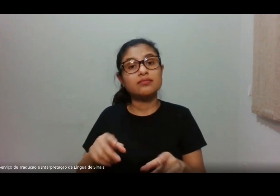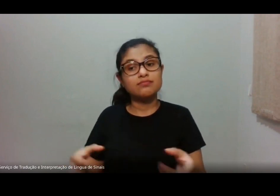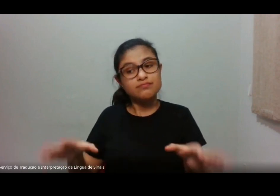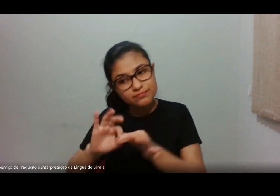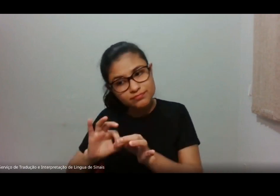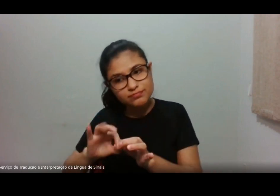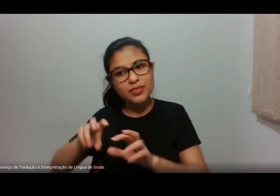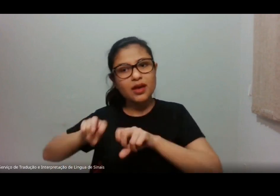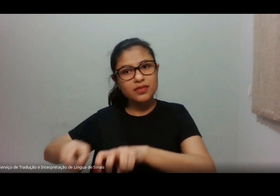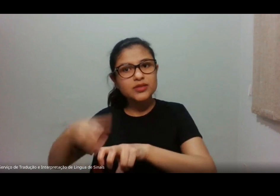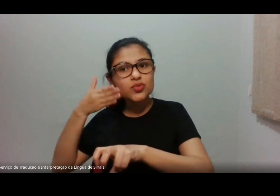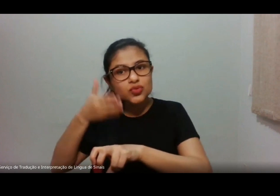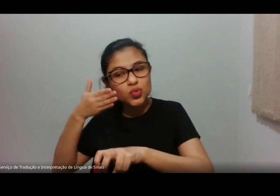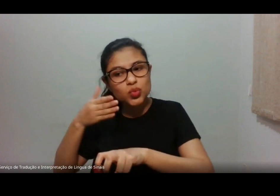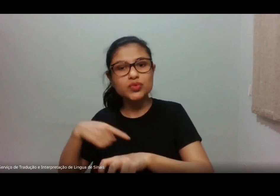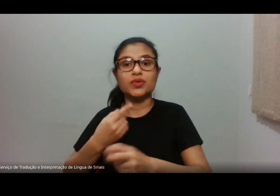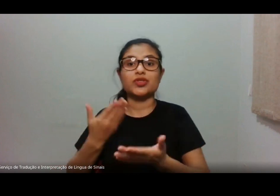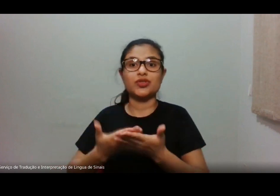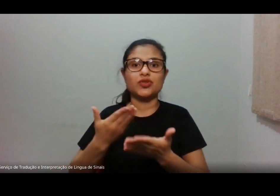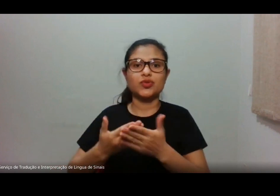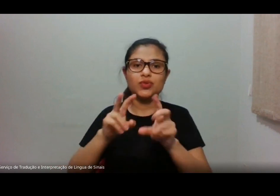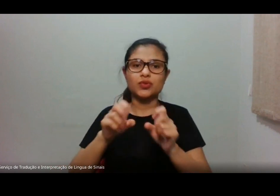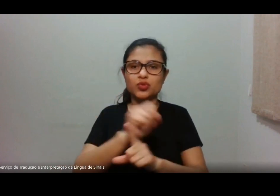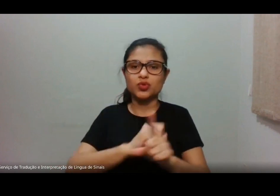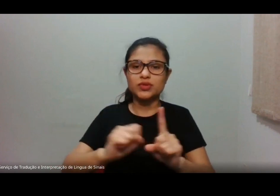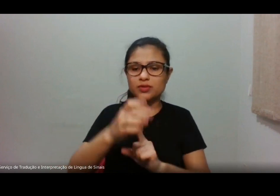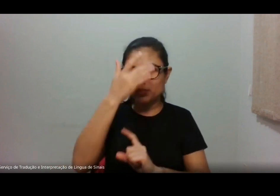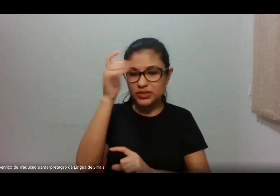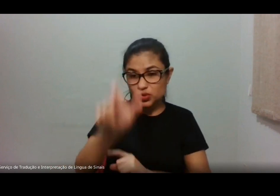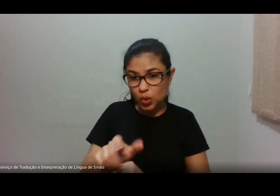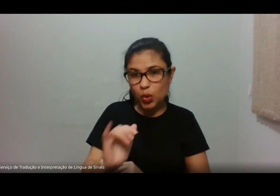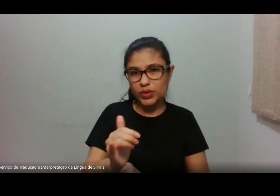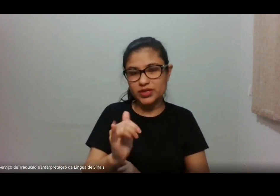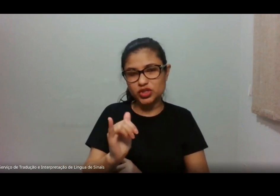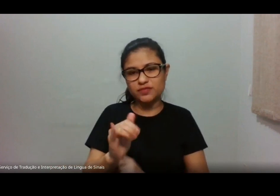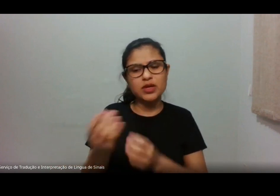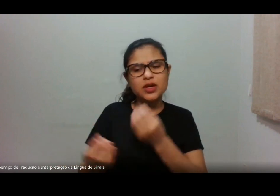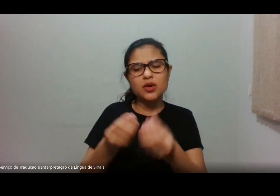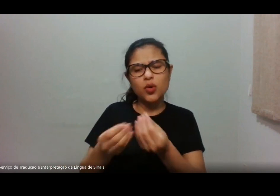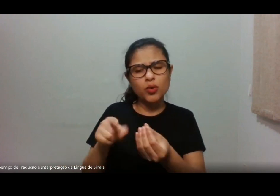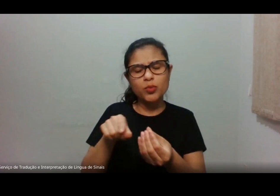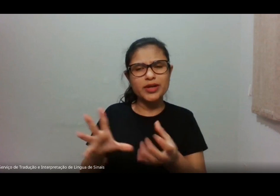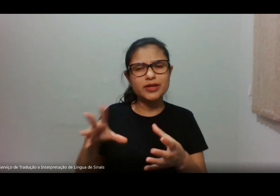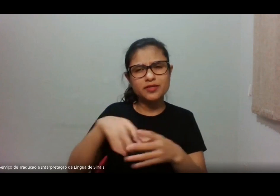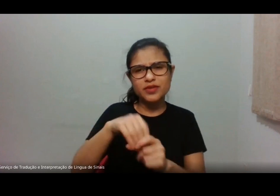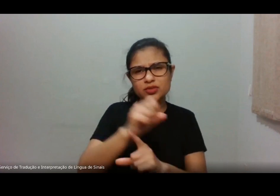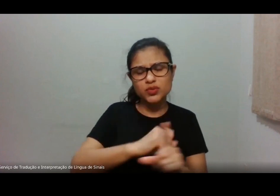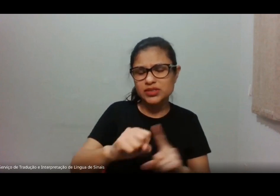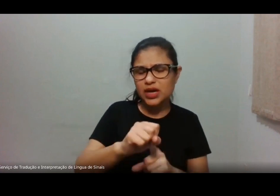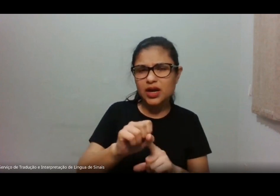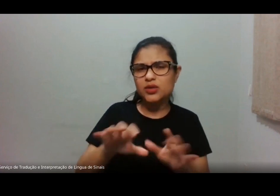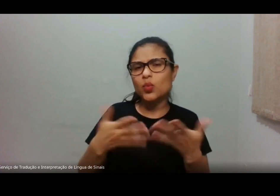discurso, estudamos o social do indivíduo que se narra. Como ele enfrenta tal social, com